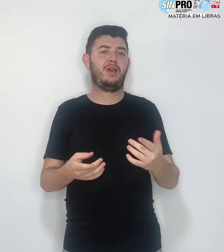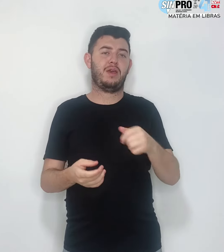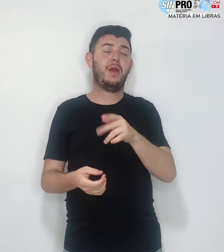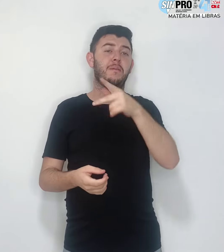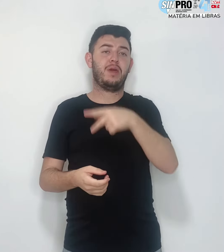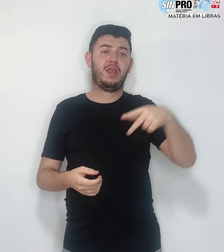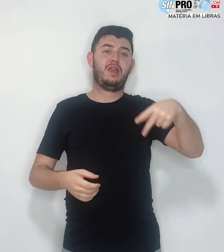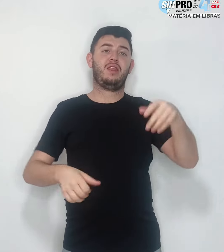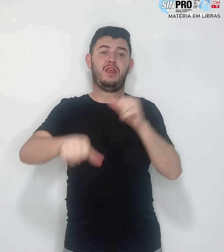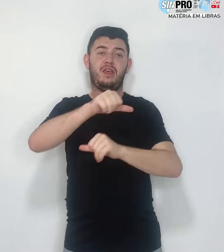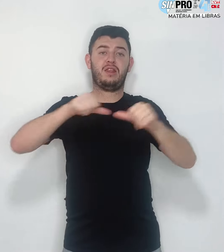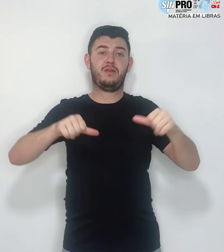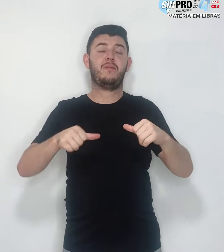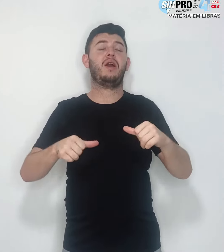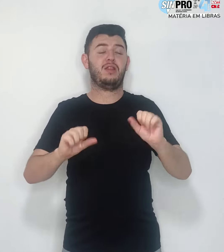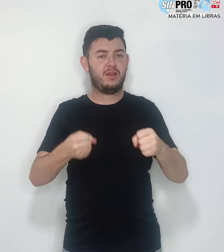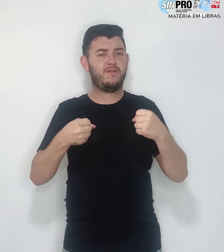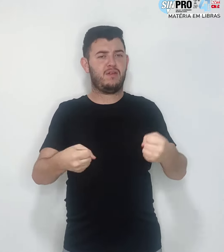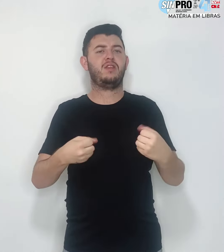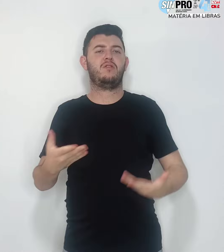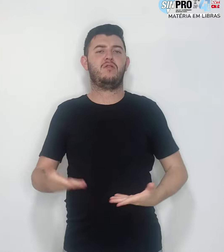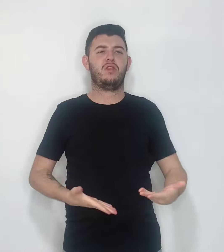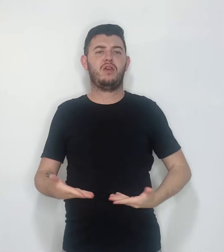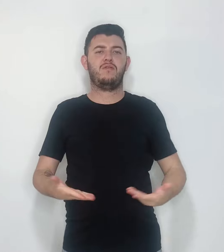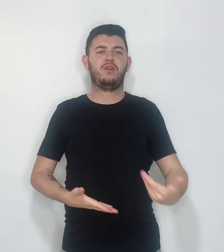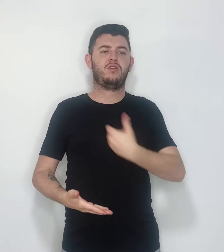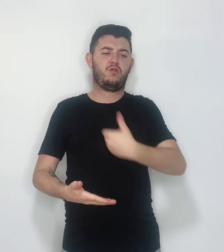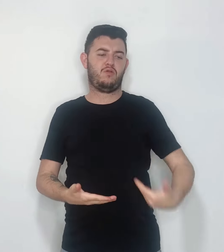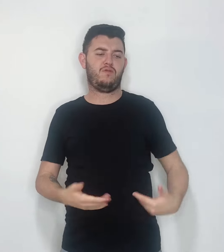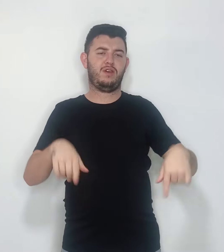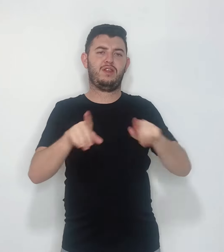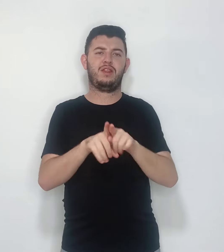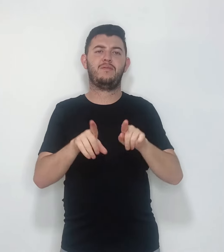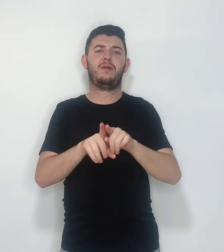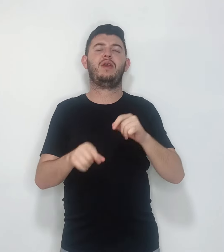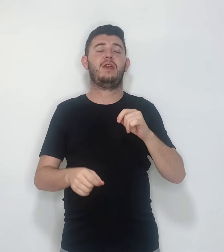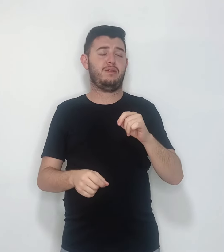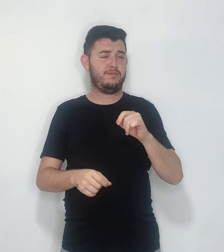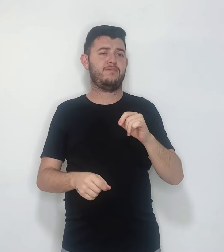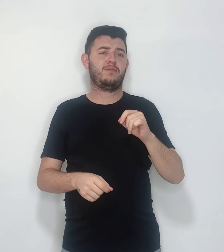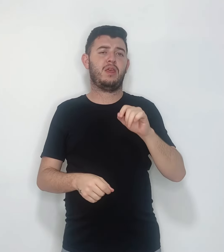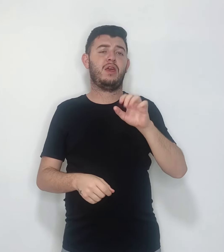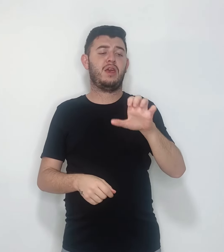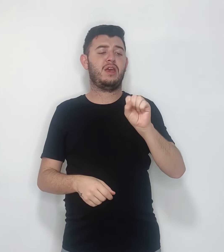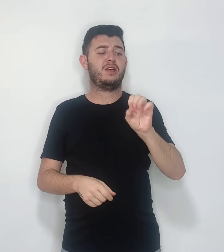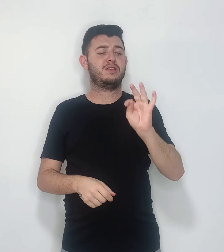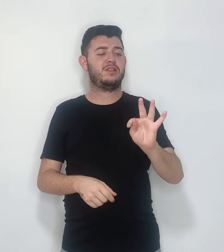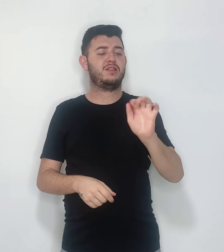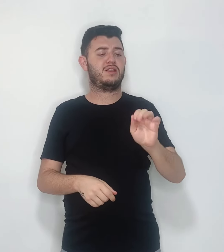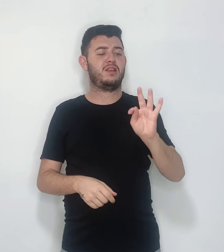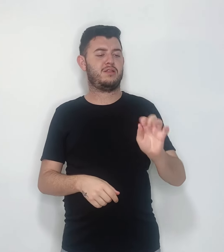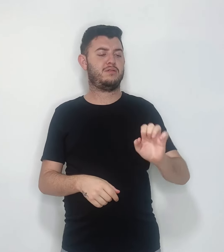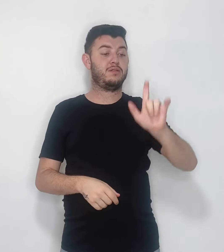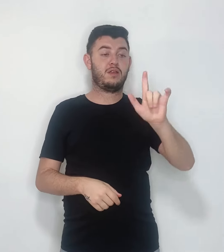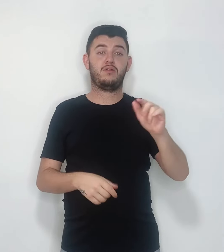dezenas de lives e programas de TV com debates de interesse da categoria e atividades culturais.